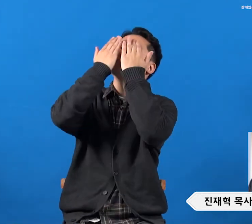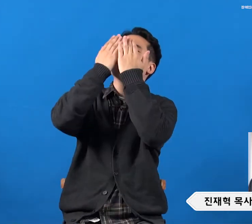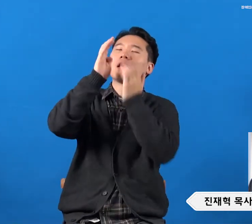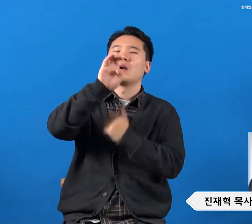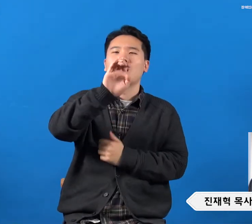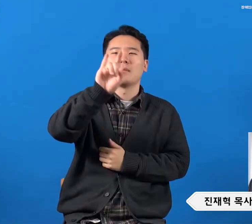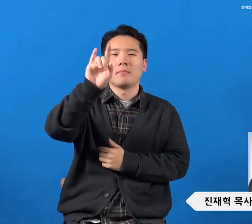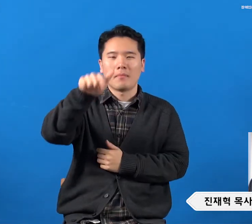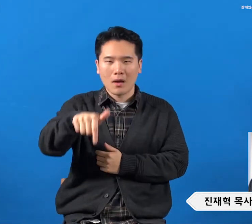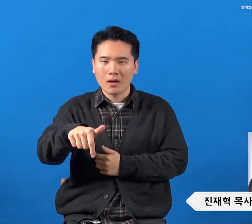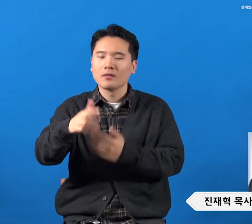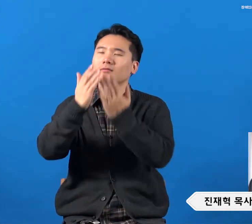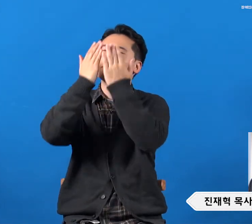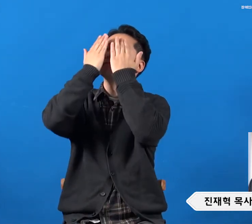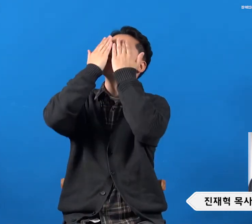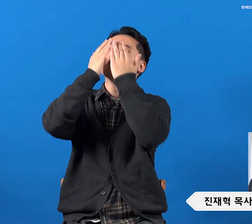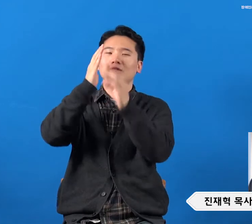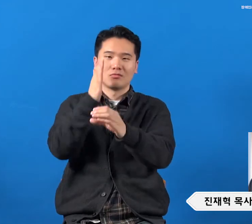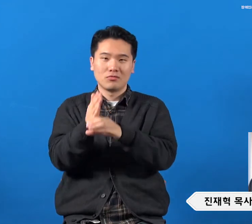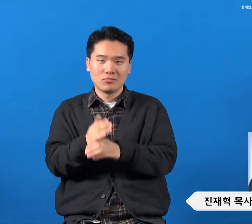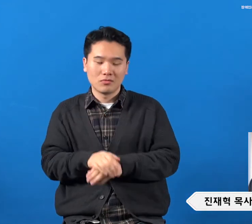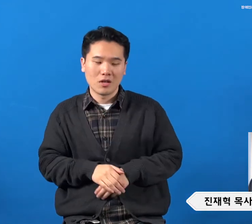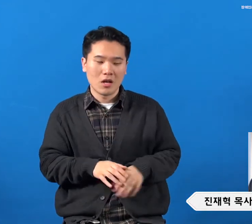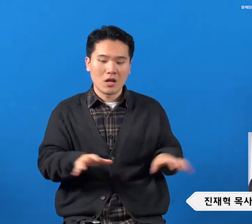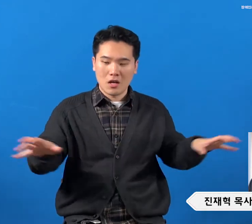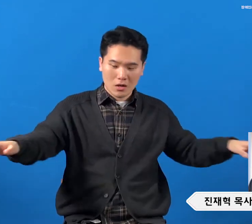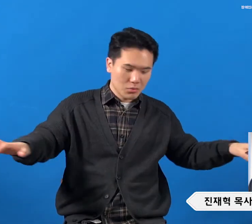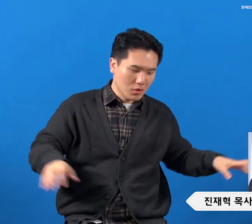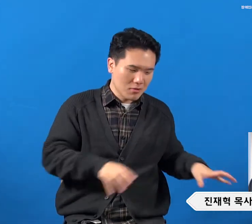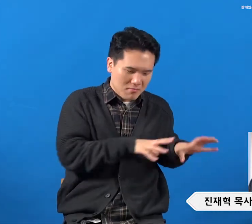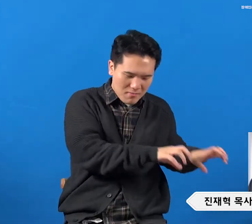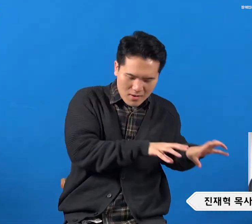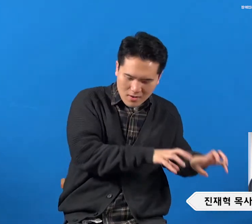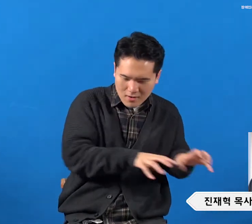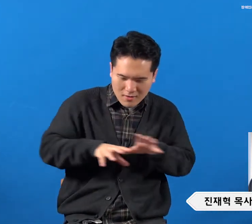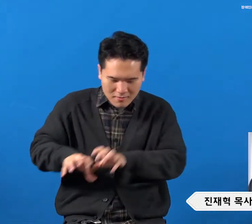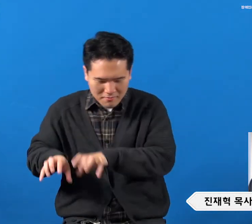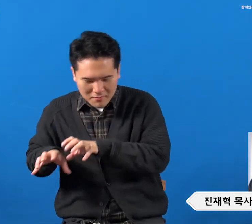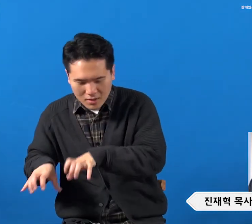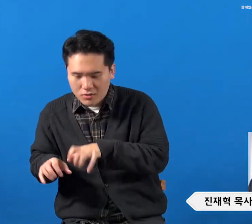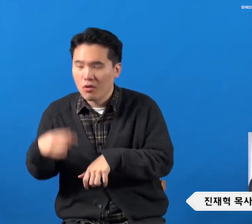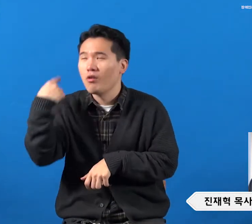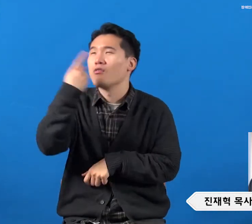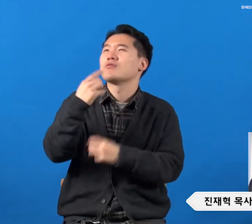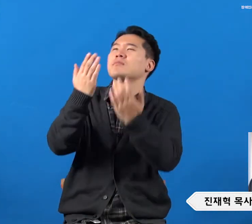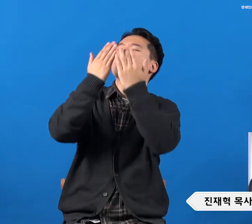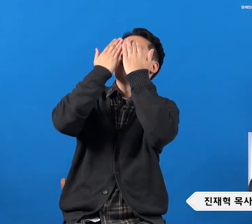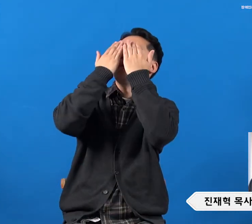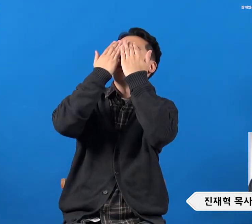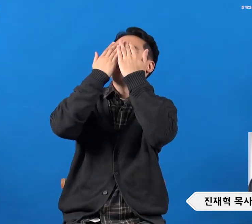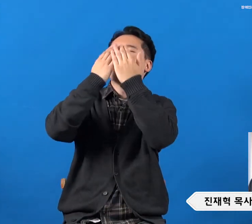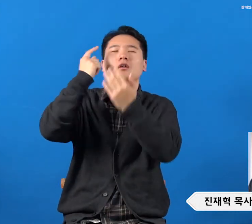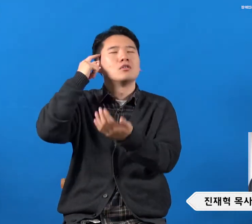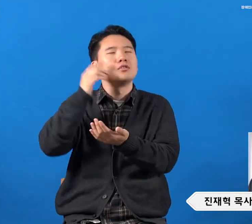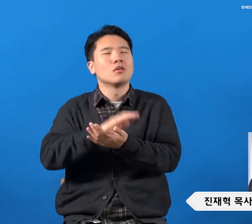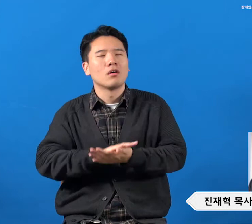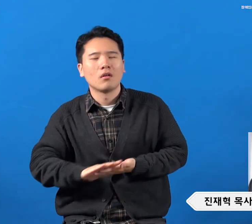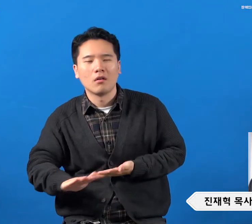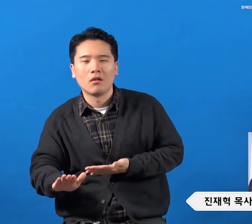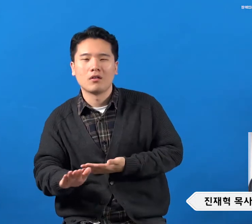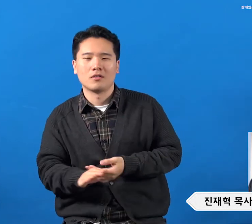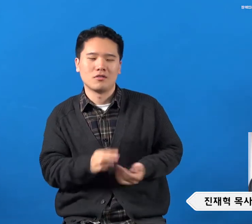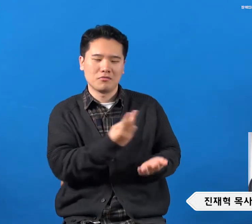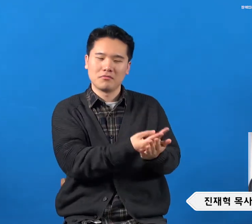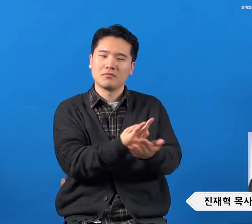붙여놨습니다. 아무것도 보이지 않습니다. 양쪽에 마사지로 주물러 대니 꼼짝달싹 못합니다. 옆에 귀에 대고